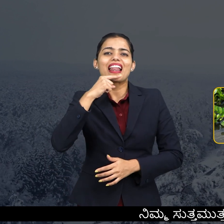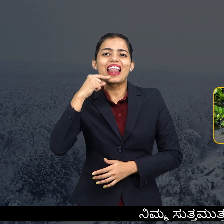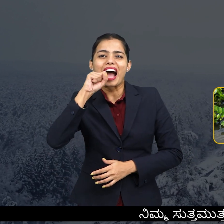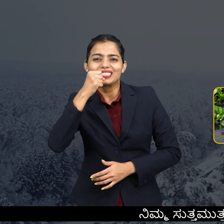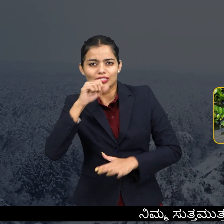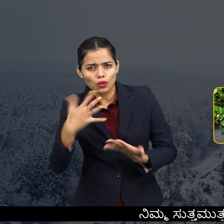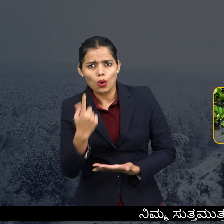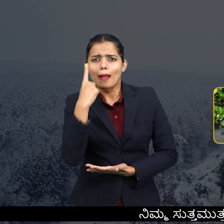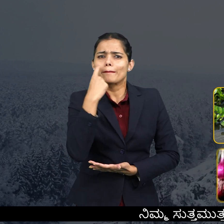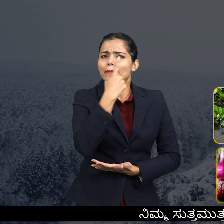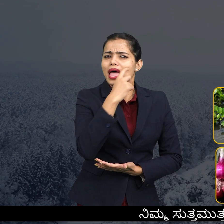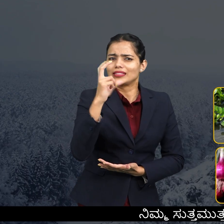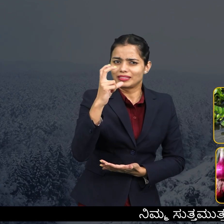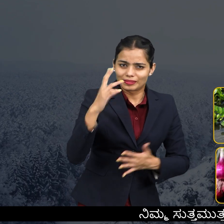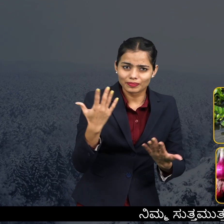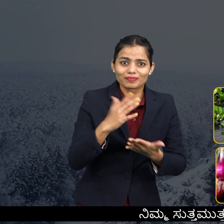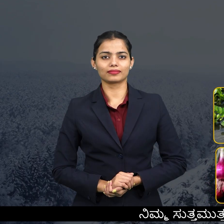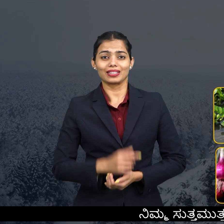ಇತರ ಸಸ್ಯಗಳು.